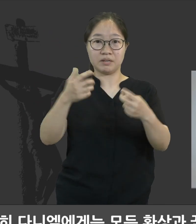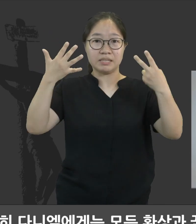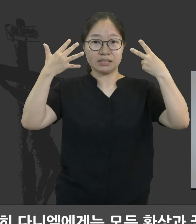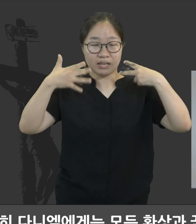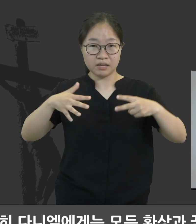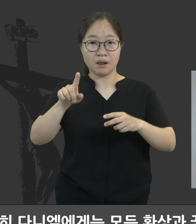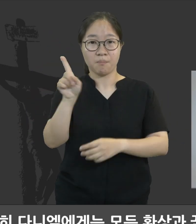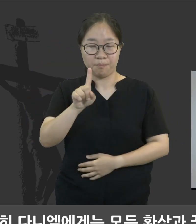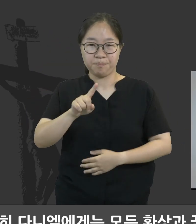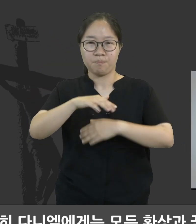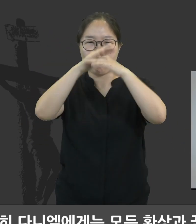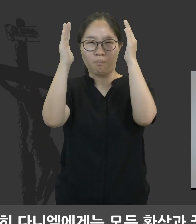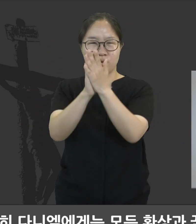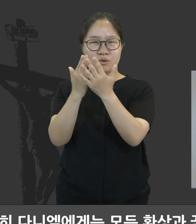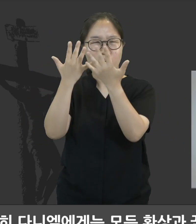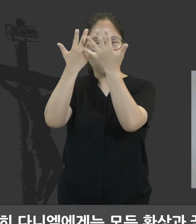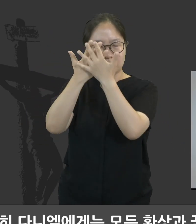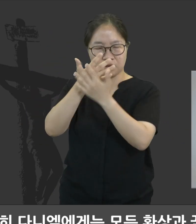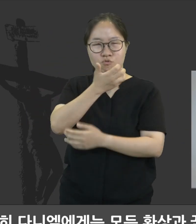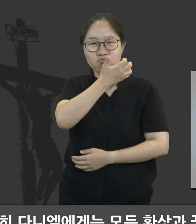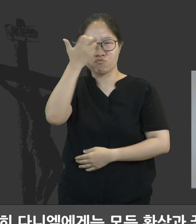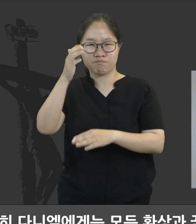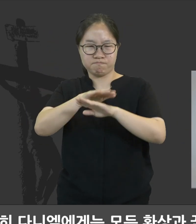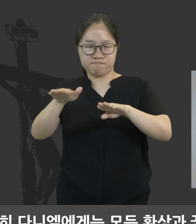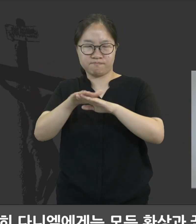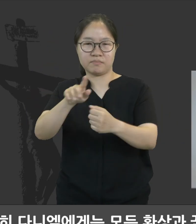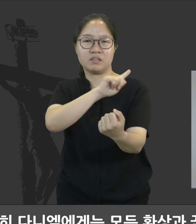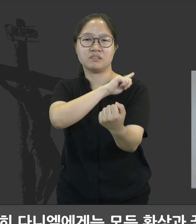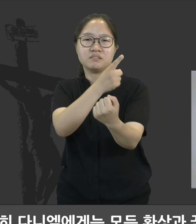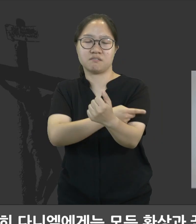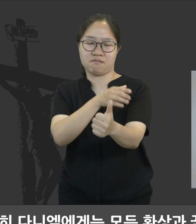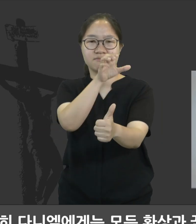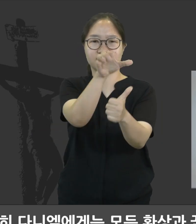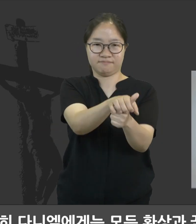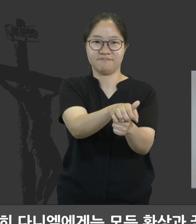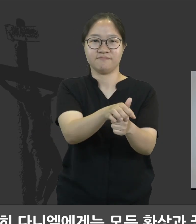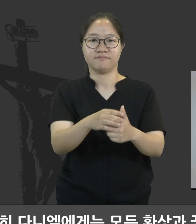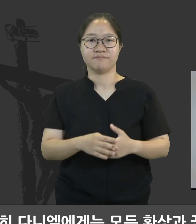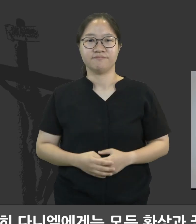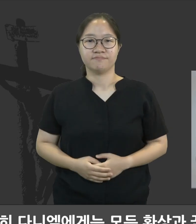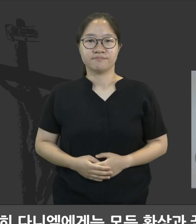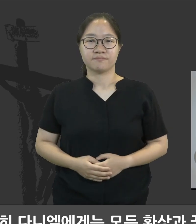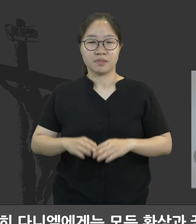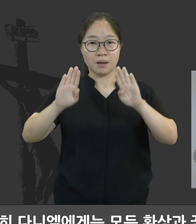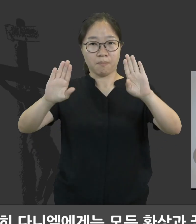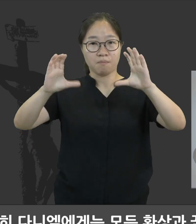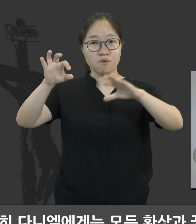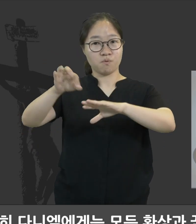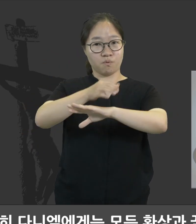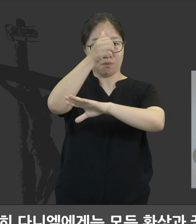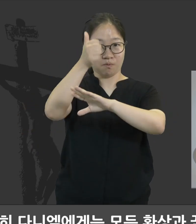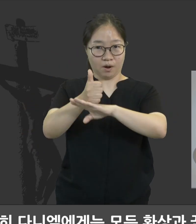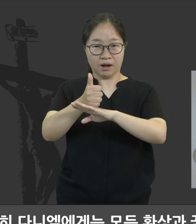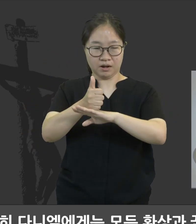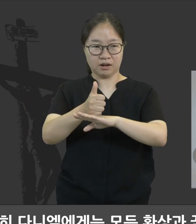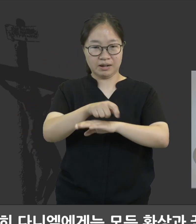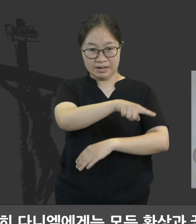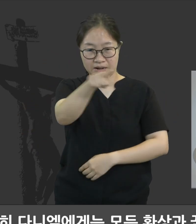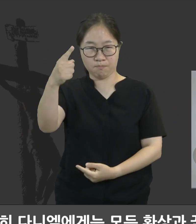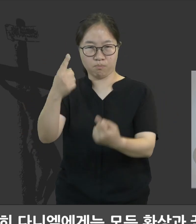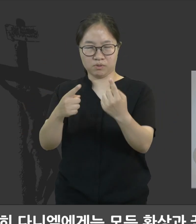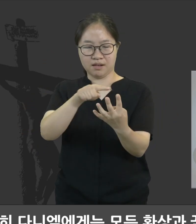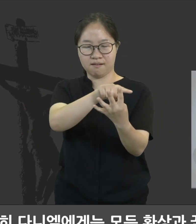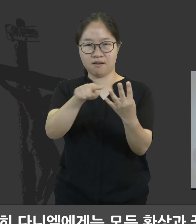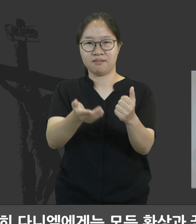모든 환상과 꿈을 깨닫는 능력을 주셨습니다. 그리고 바벨론 왕이 모든 자들 중에 그들을